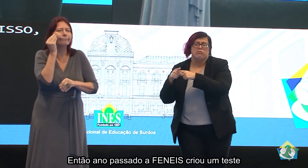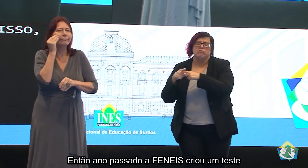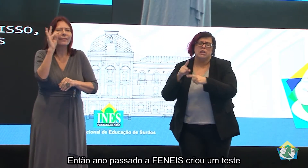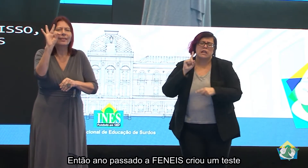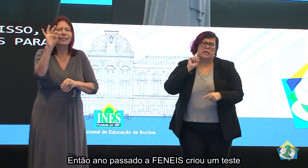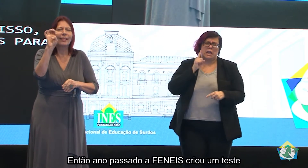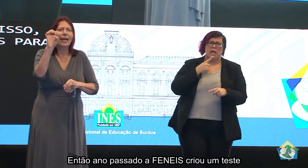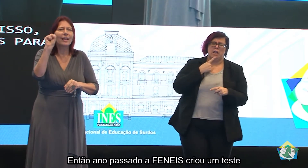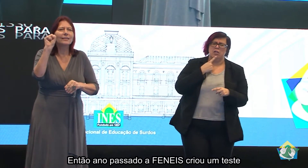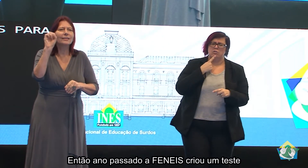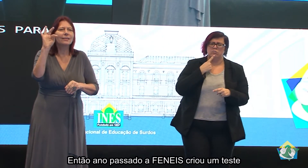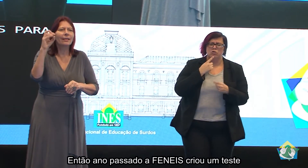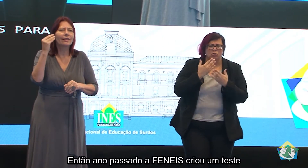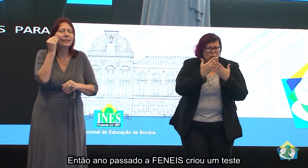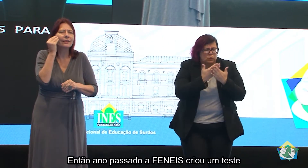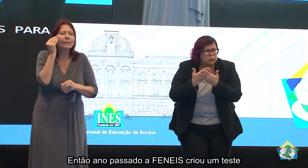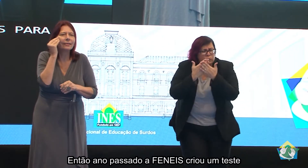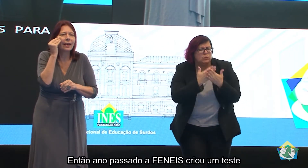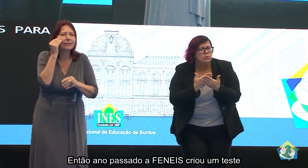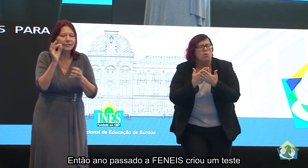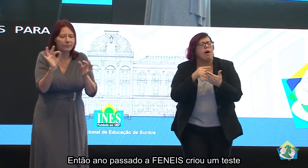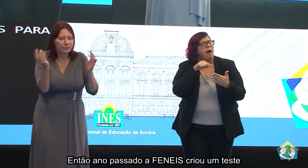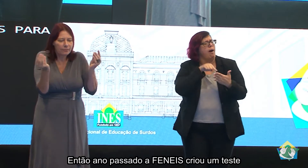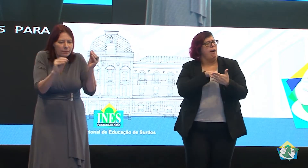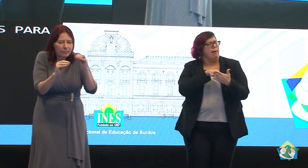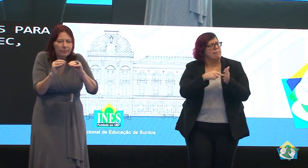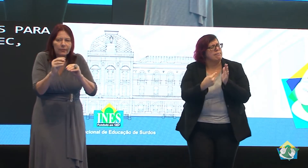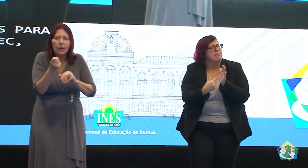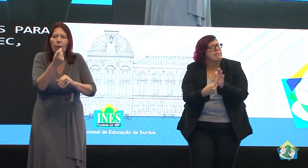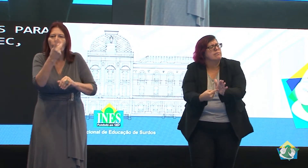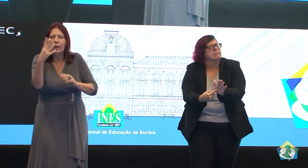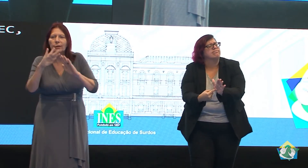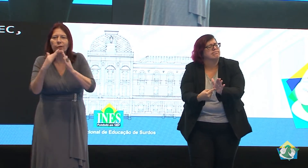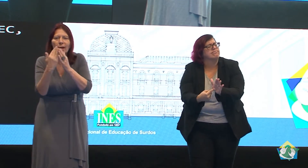ano passado, a FENEI criou um teste